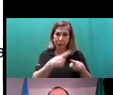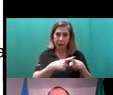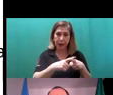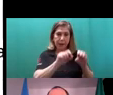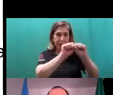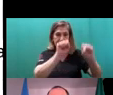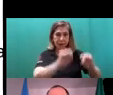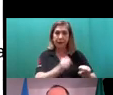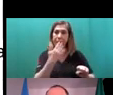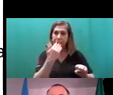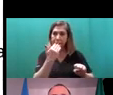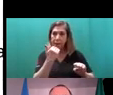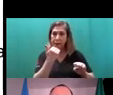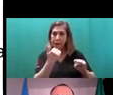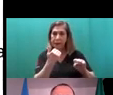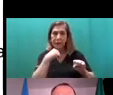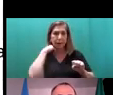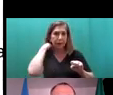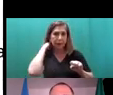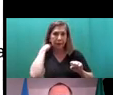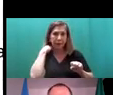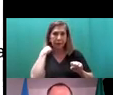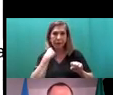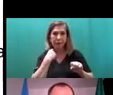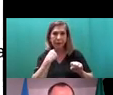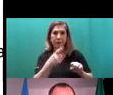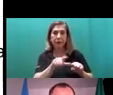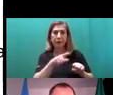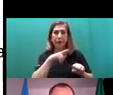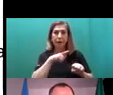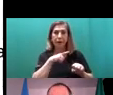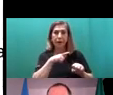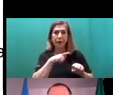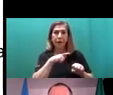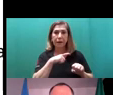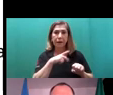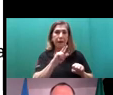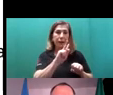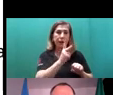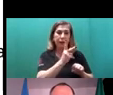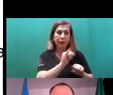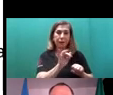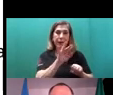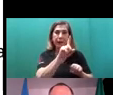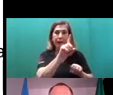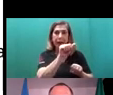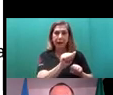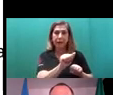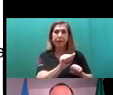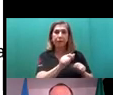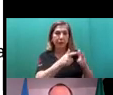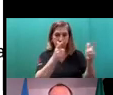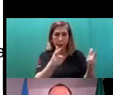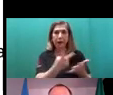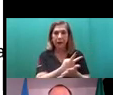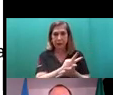com menor pegada de carbono e menor pegada hídrica na maioria dos casos. Sim? Temos